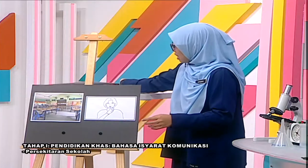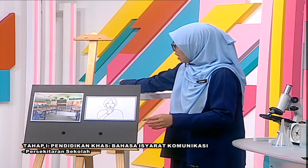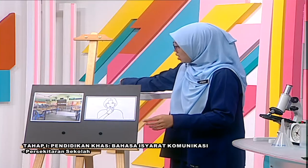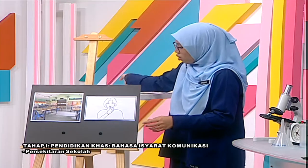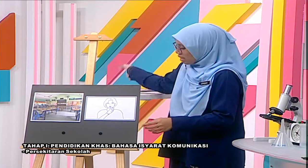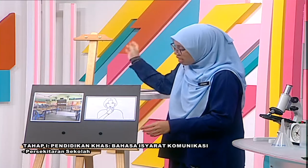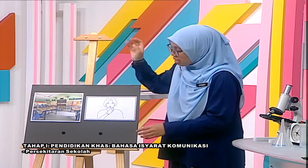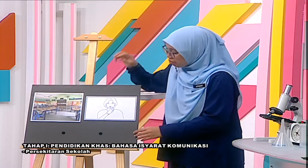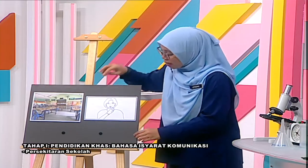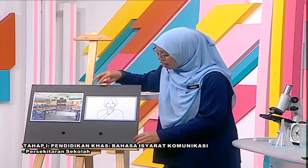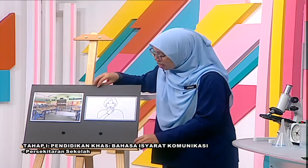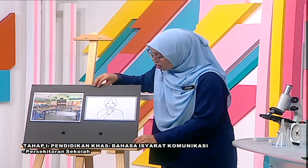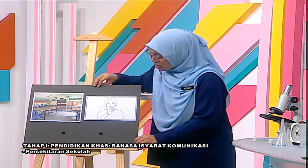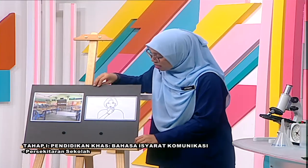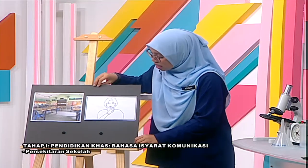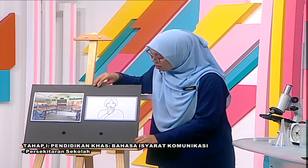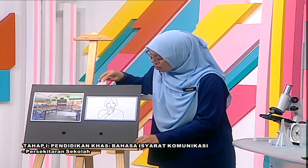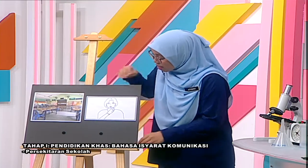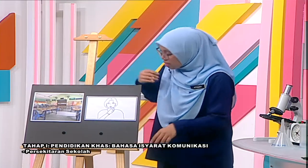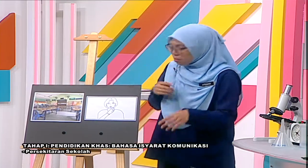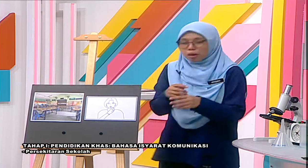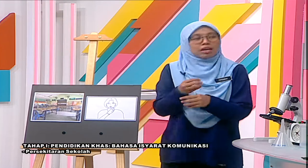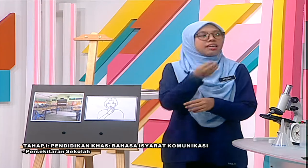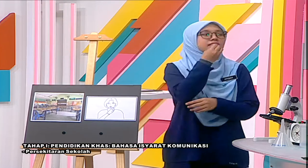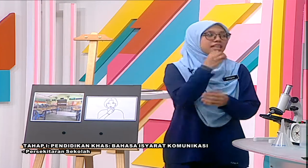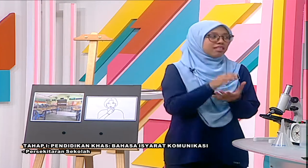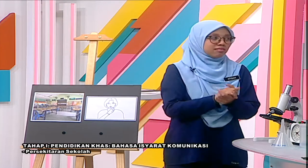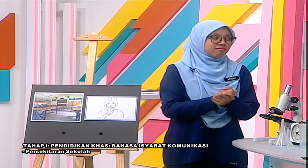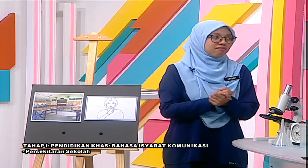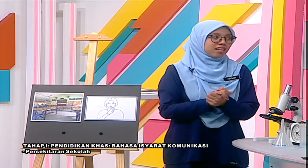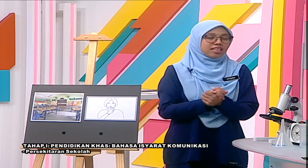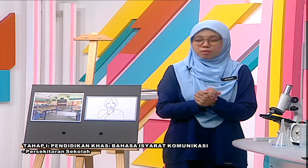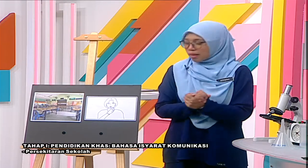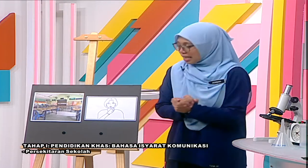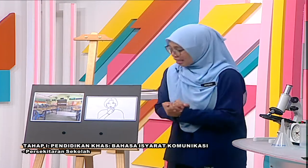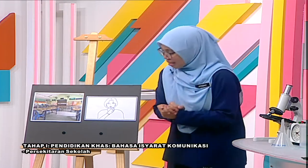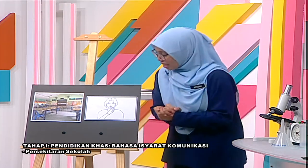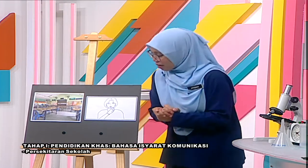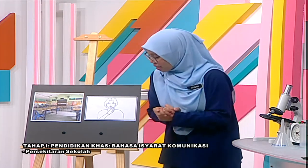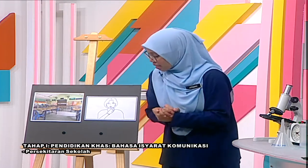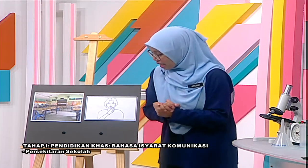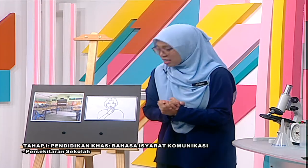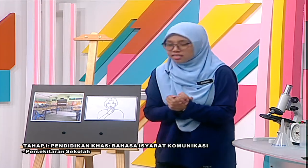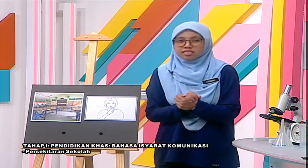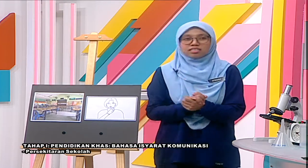Persekitaran sekolah yang keempat. Okay, di sini kita ada meja tempat makan ni Kak Eli. Tempat makan. Kat mana ni Kak Eli rasa?